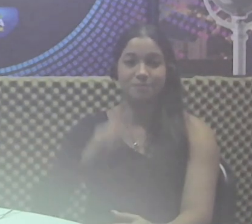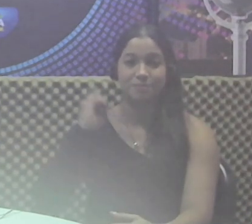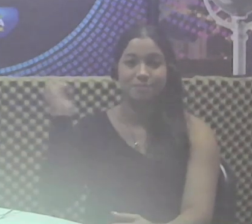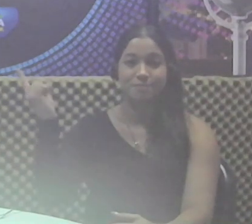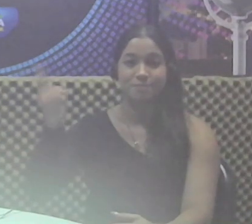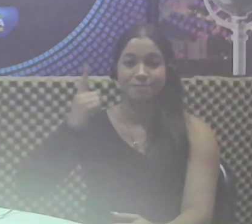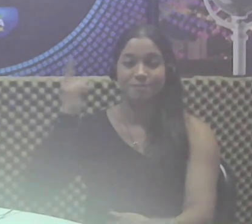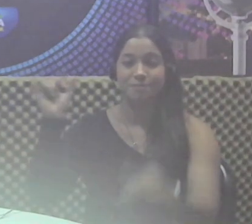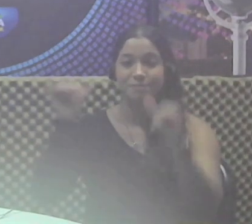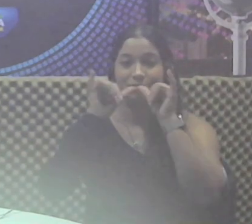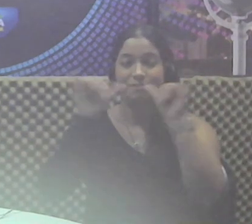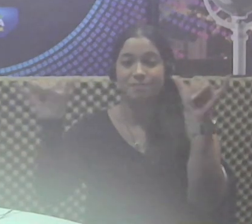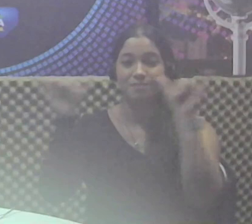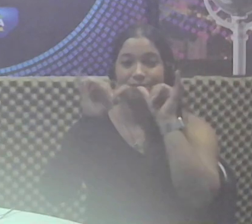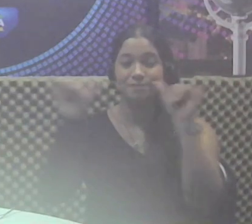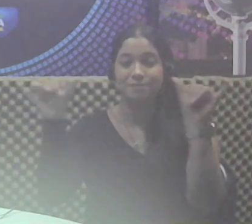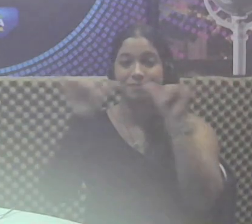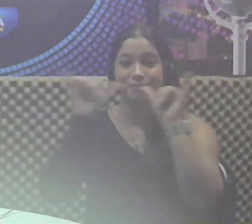Giro de